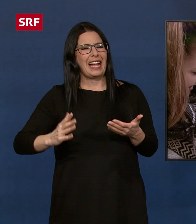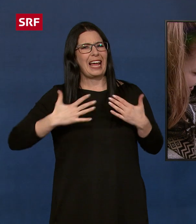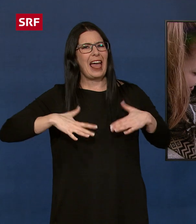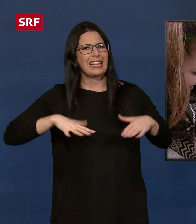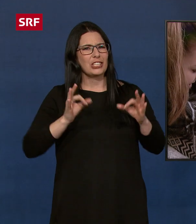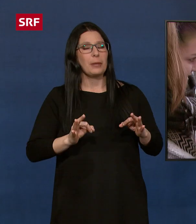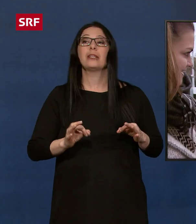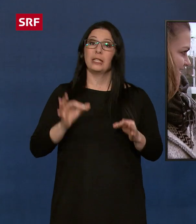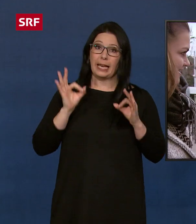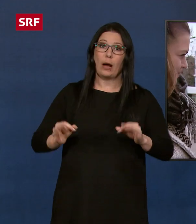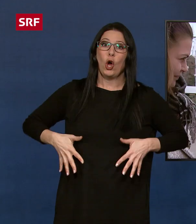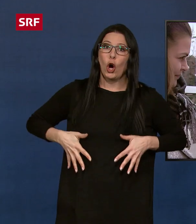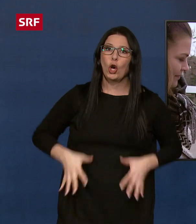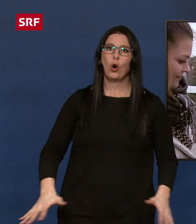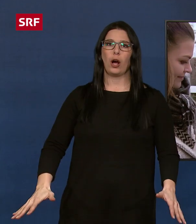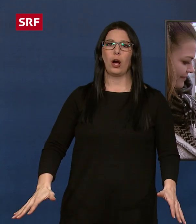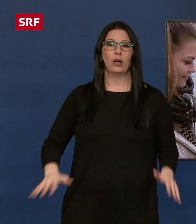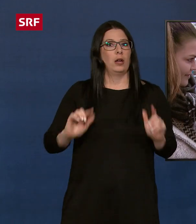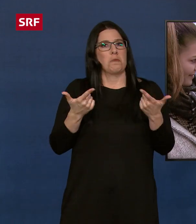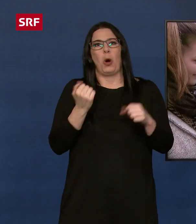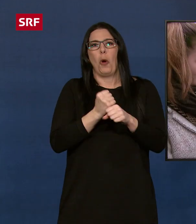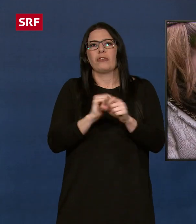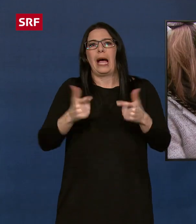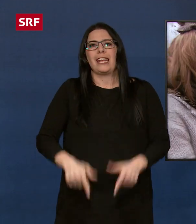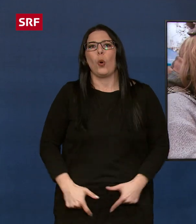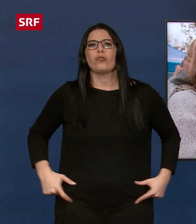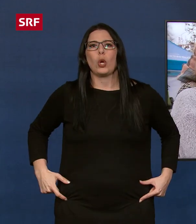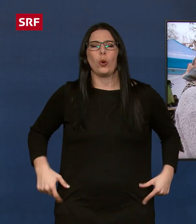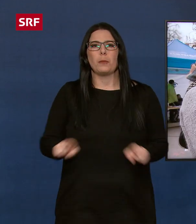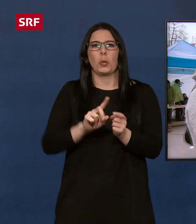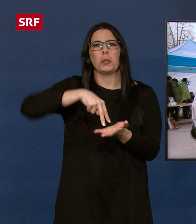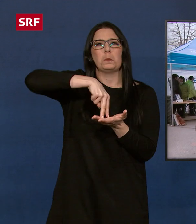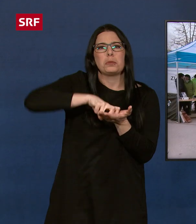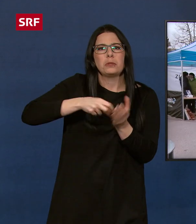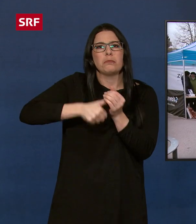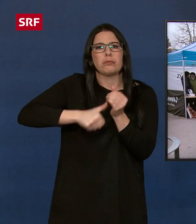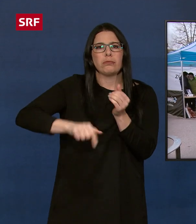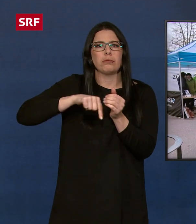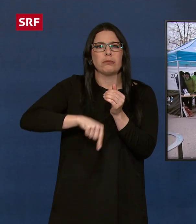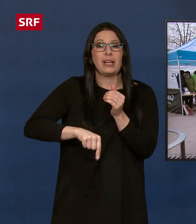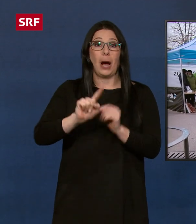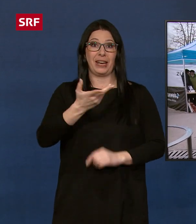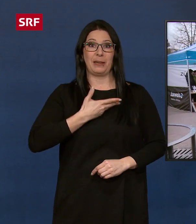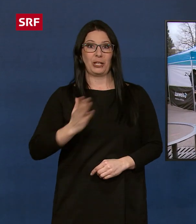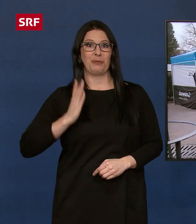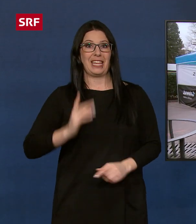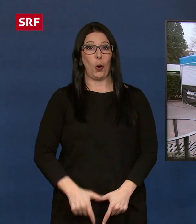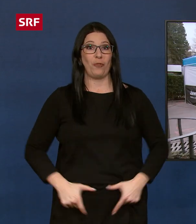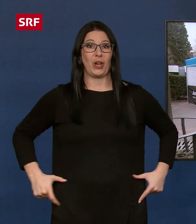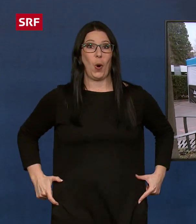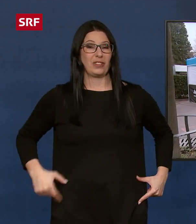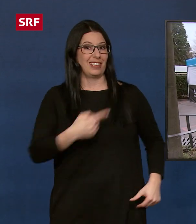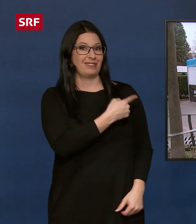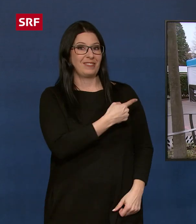Also die Frauen hatten weite Rücken an, teilweise gar keine Unterhose unten. Dann konnten wir das Geschäft gut erledigen. Es gab spezielle Unterhose oder